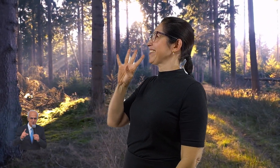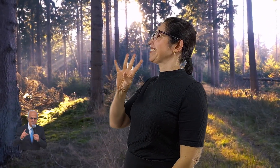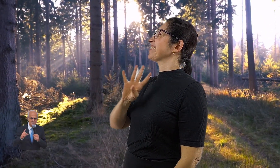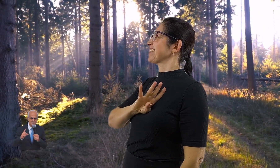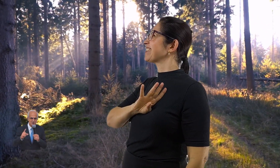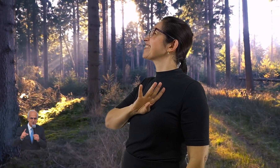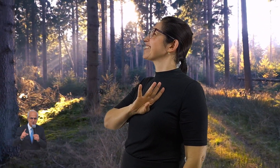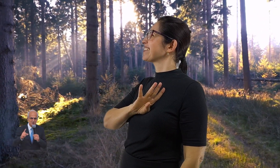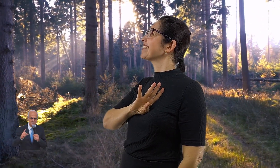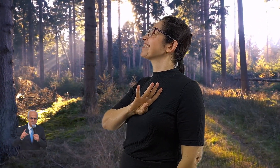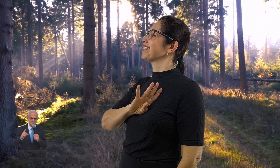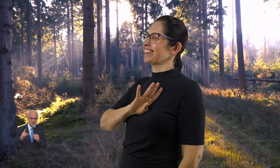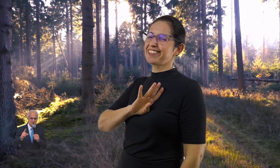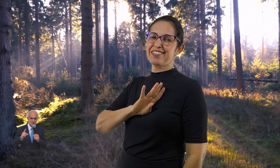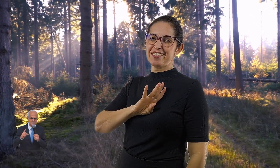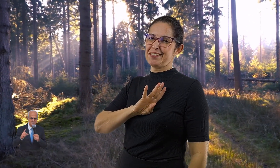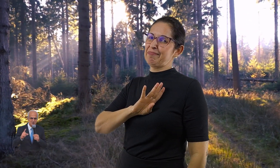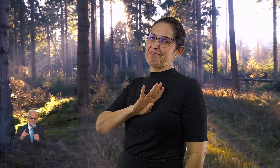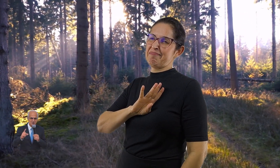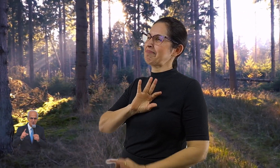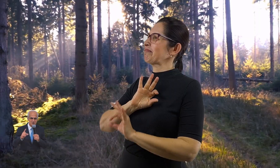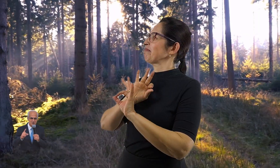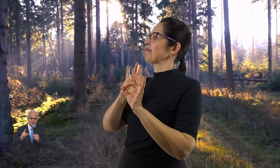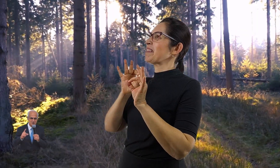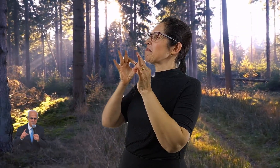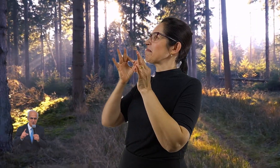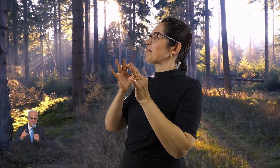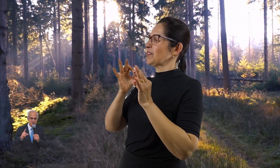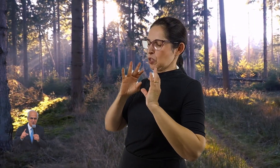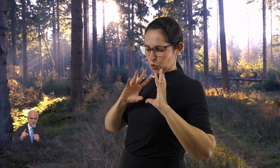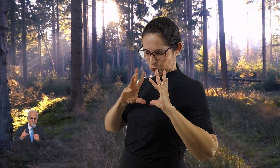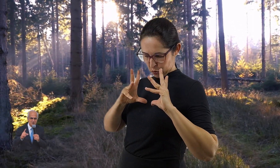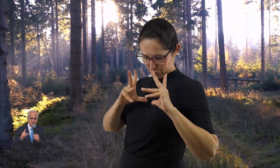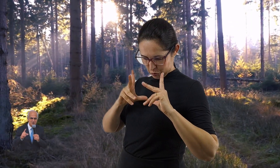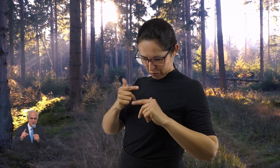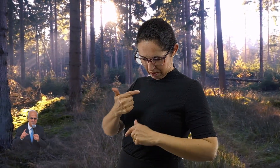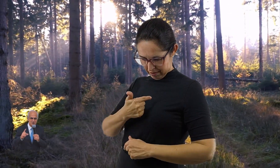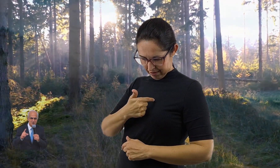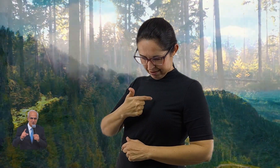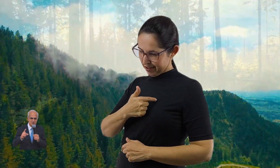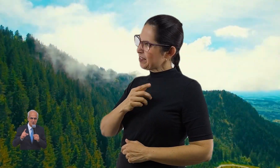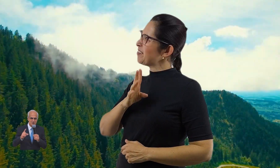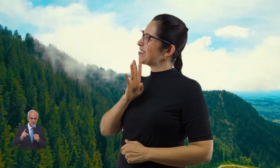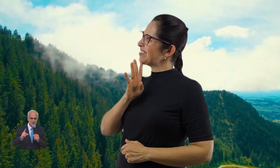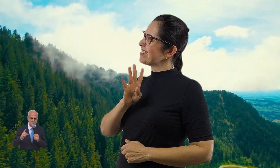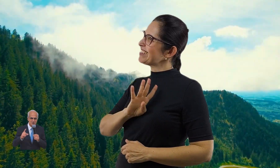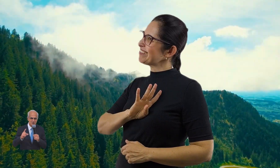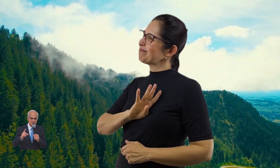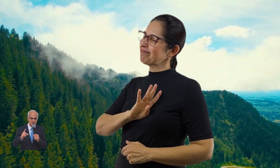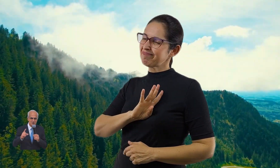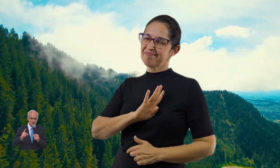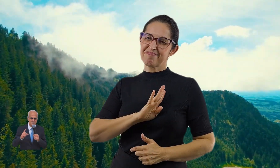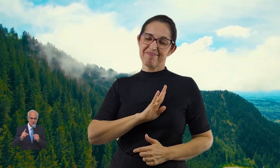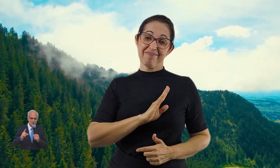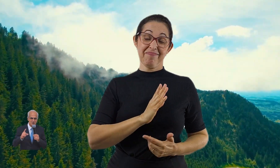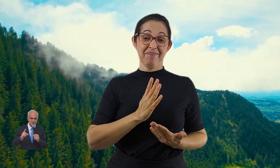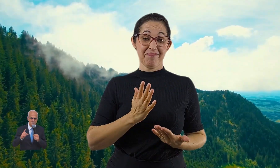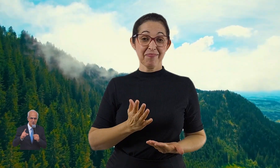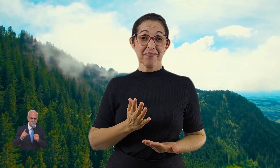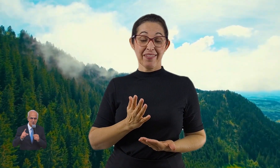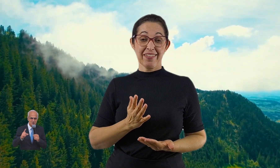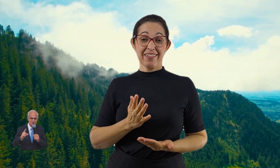me conhece muito bem. O Senhor me conhece muito bem. E ele começa então